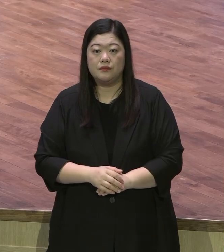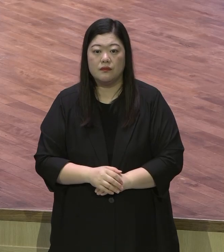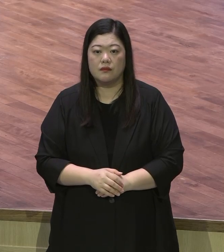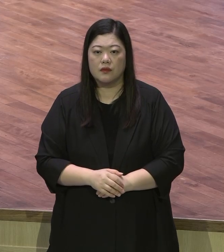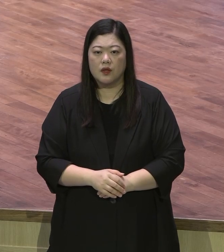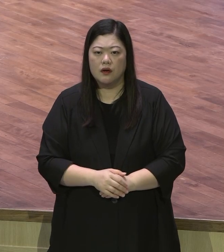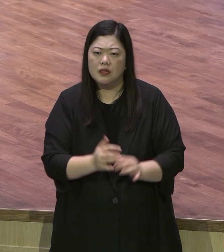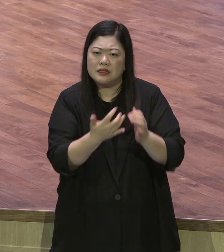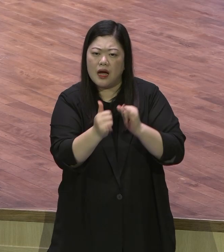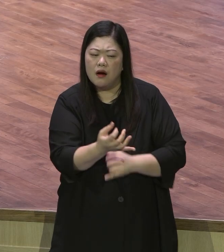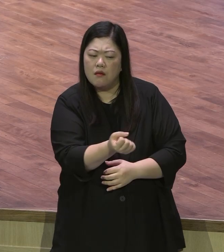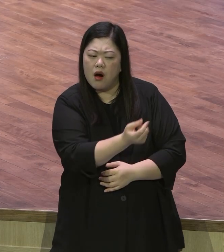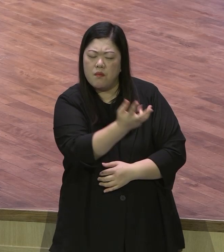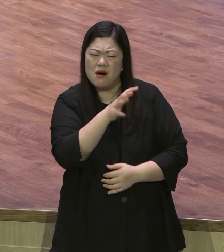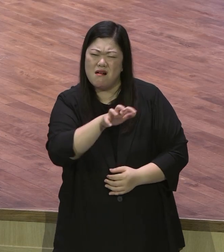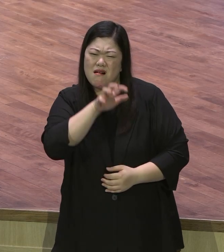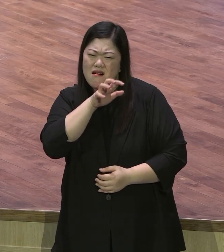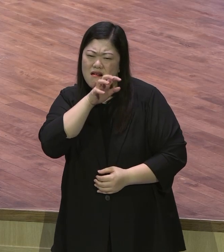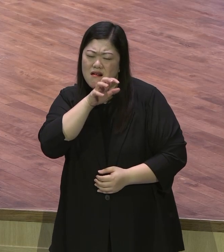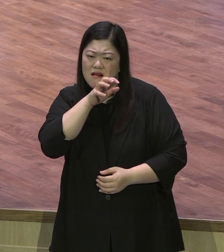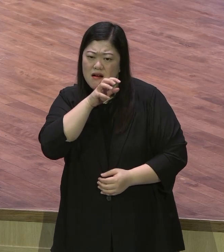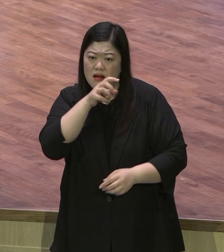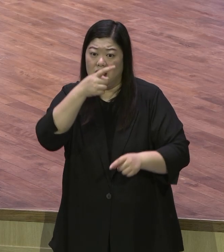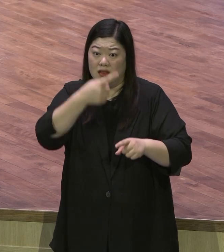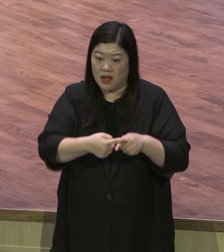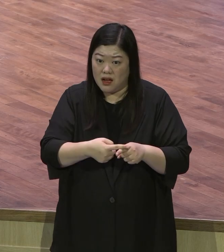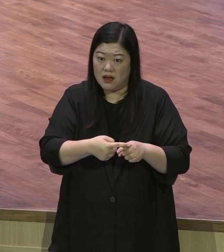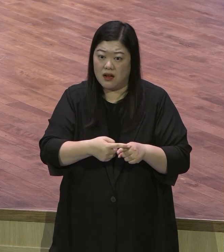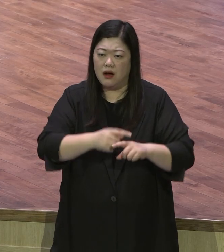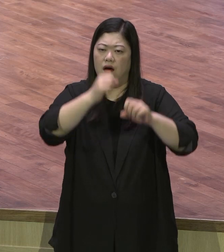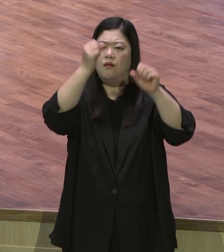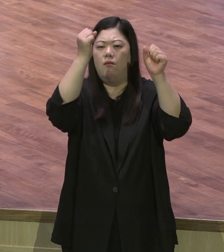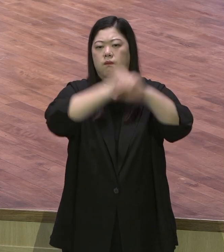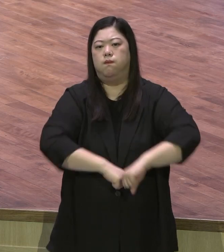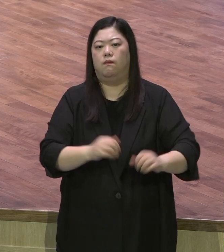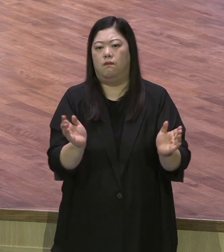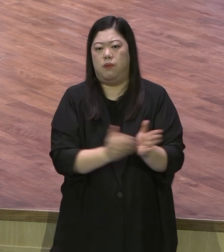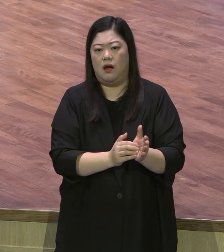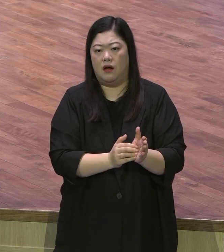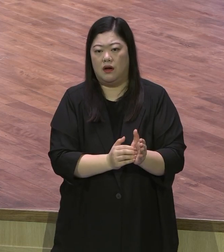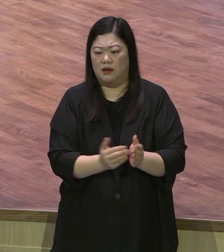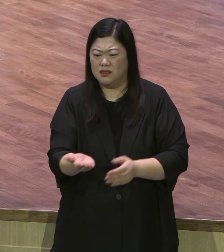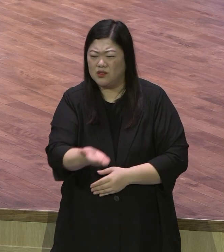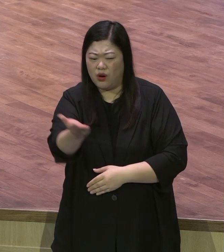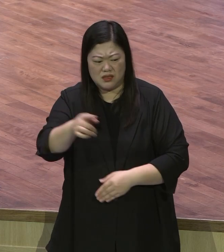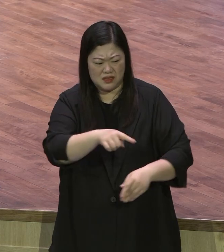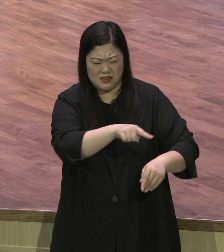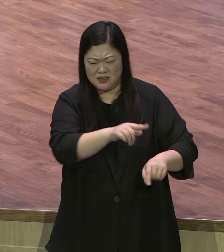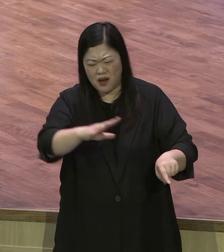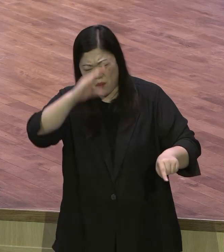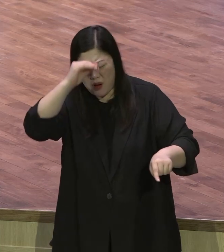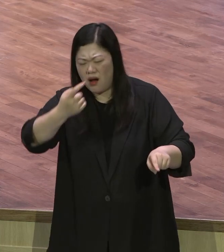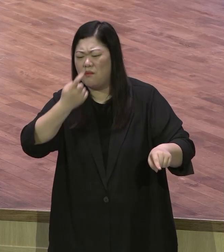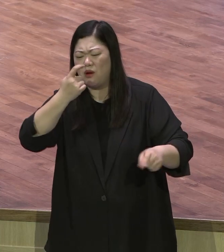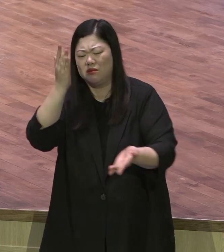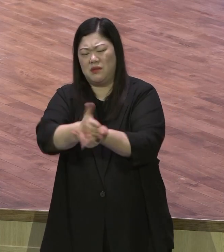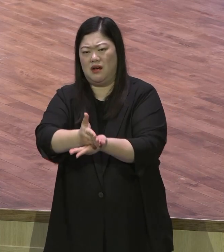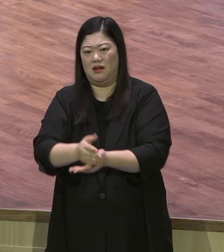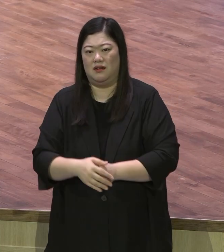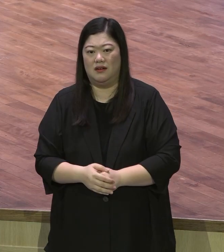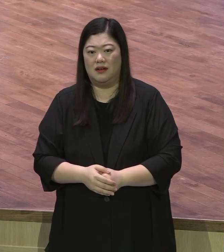사람들이 원망하다가 멸망시키는 자에게 멸망하였나니 너희는 그들과 같이 원망하지 말라.